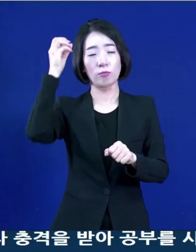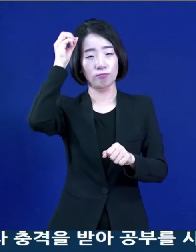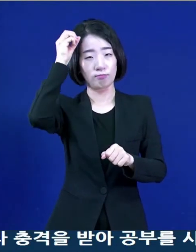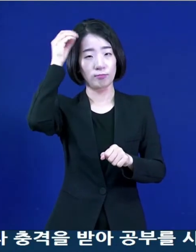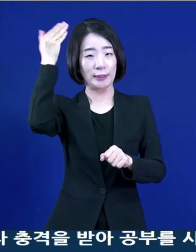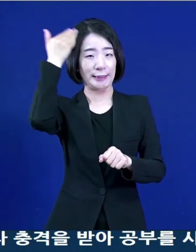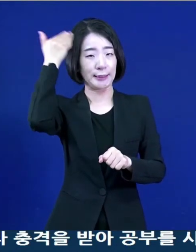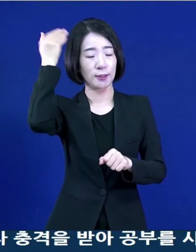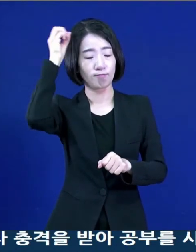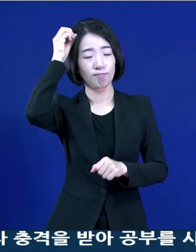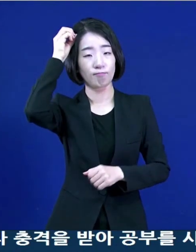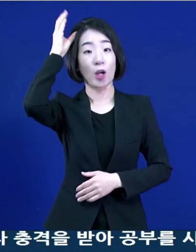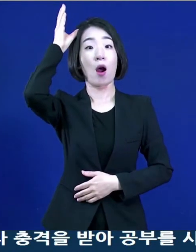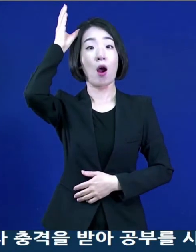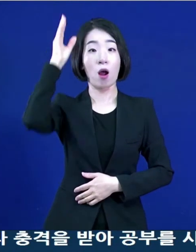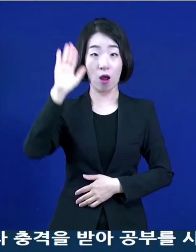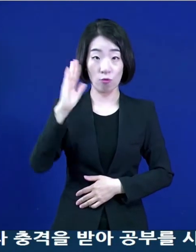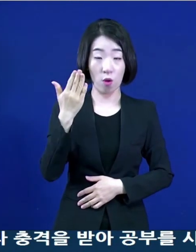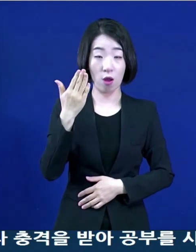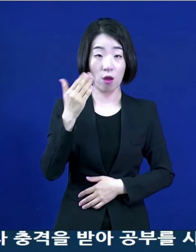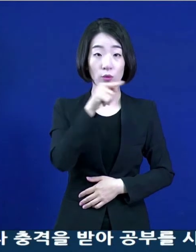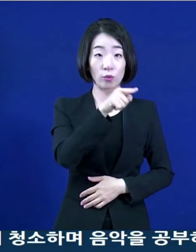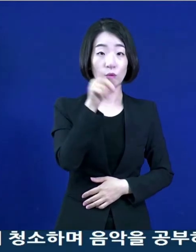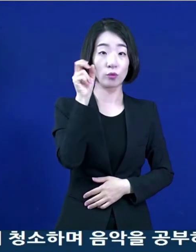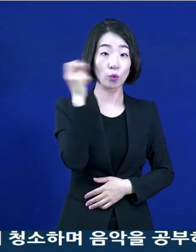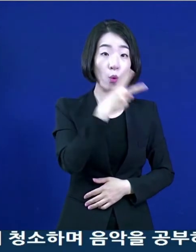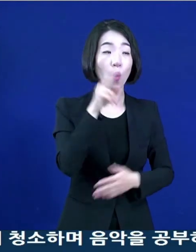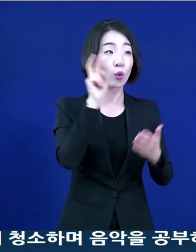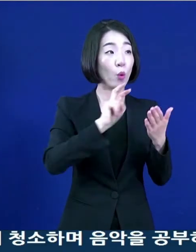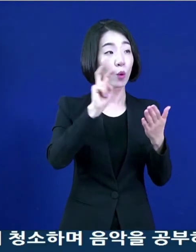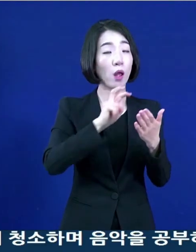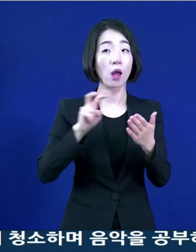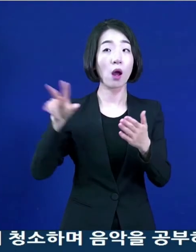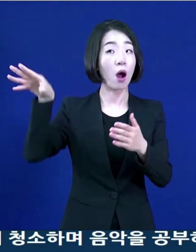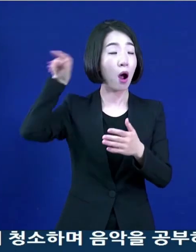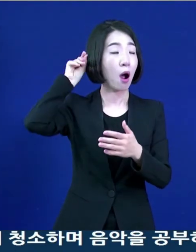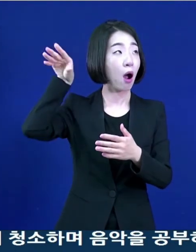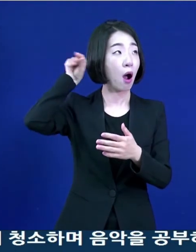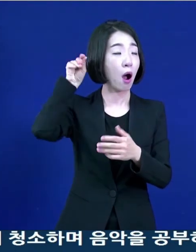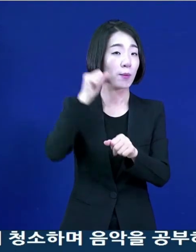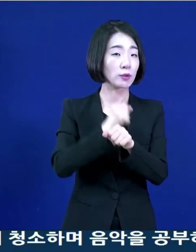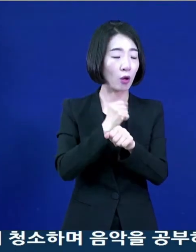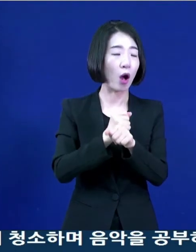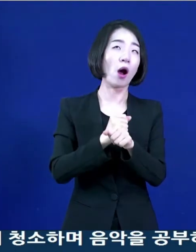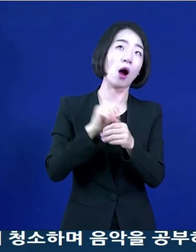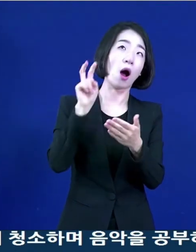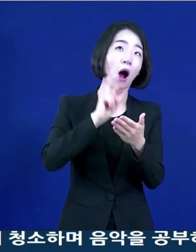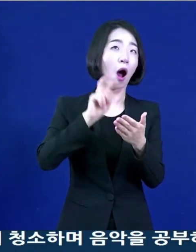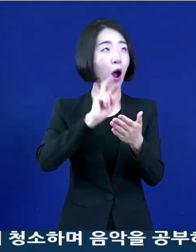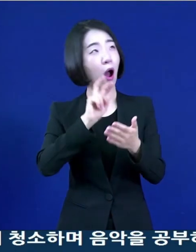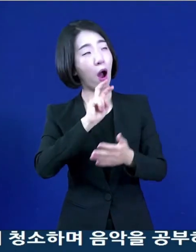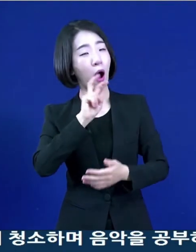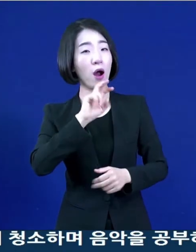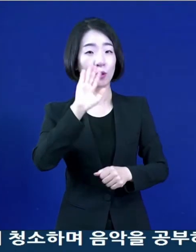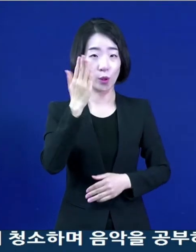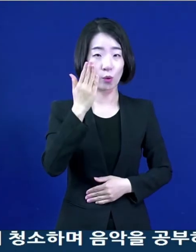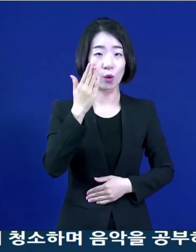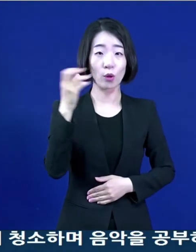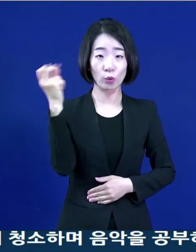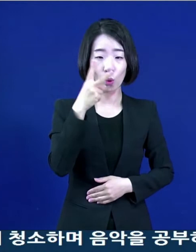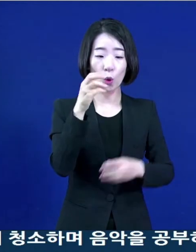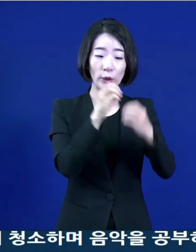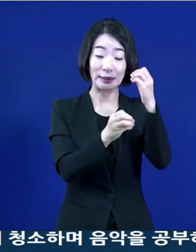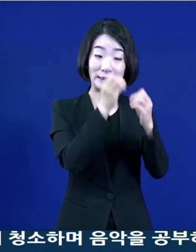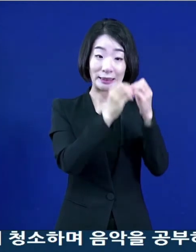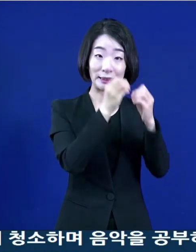노래를 부르는데 이게 상당 수준의 노래인 거예요. 하다가 시를 읽는데 이 시하고